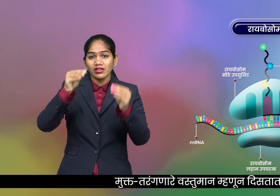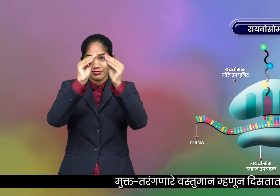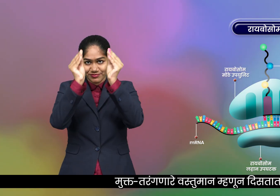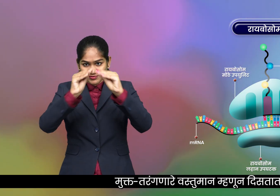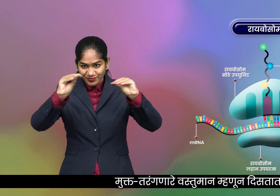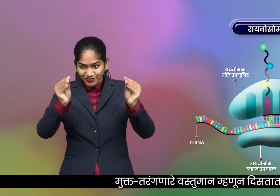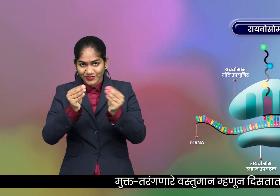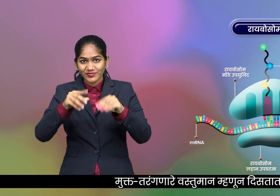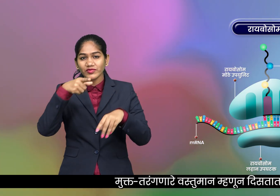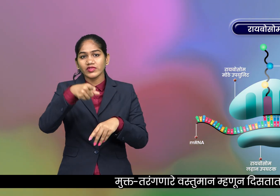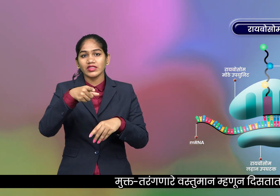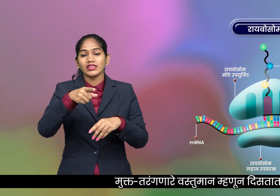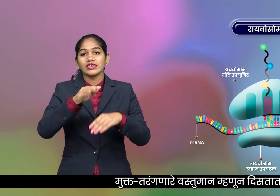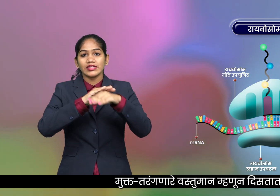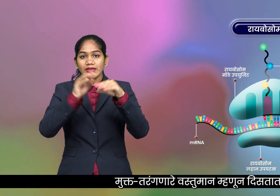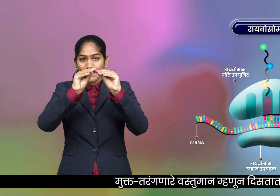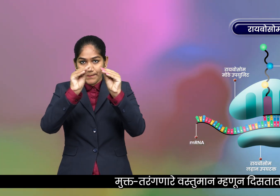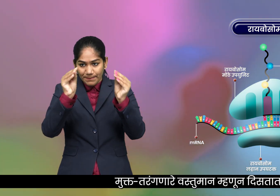तरंगणारे वस्तुमान म्हणून दिसतात.